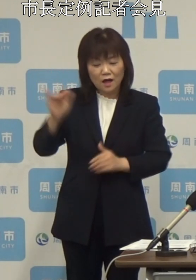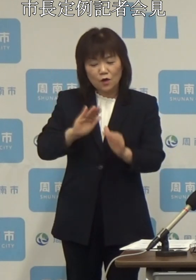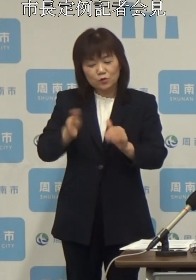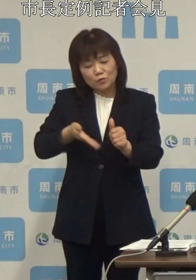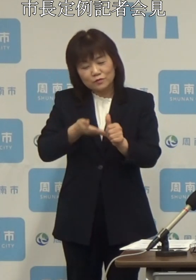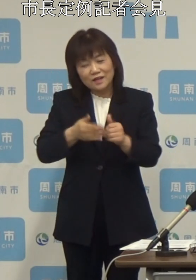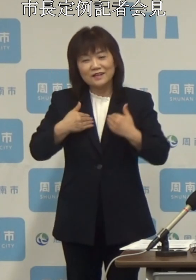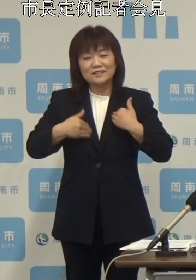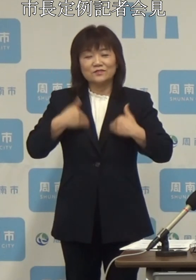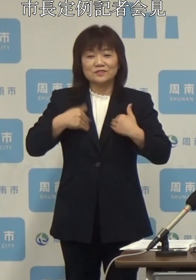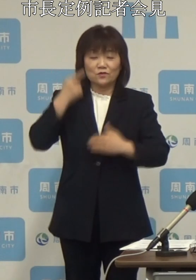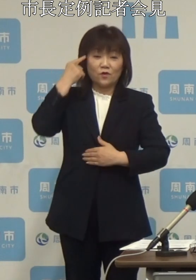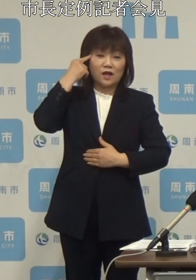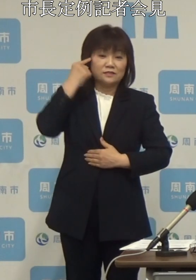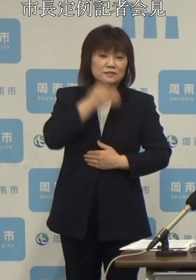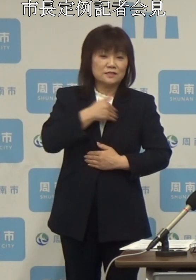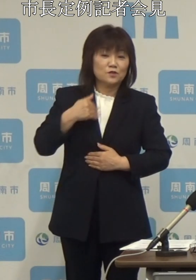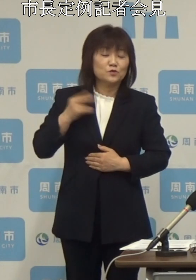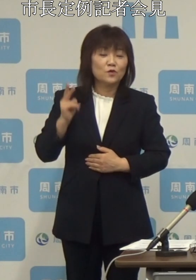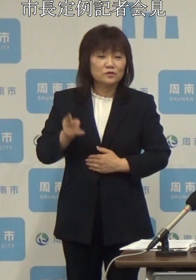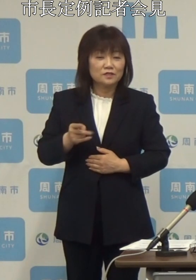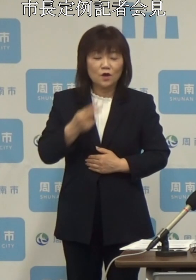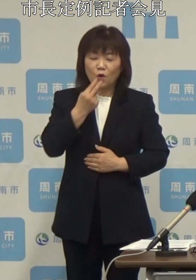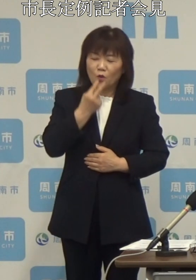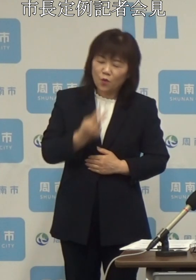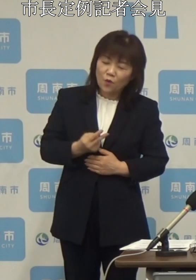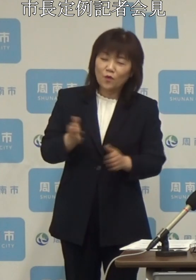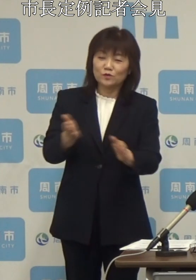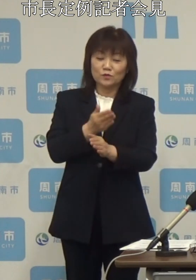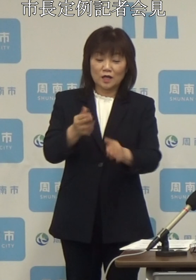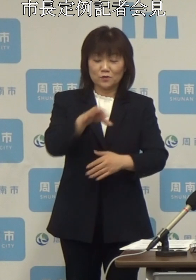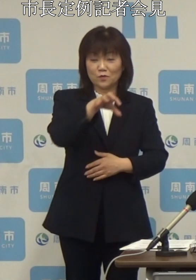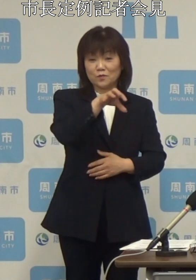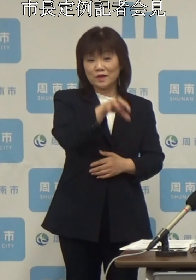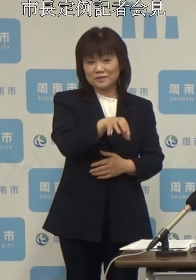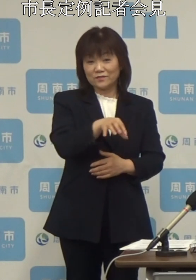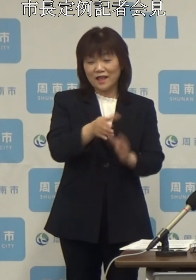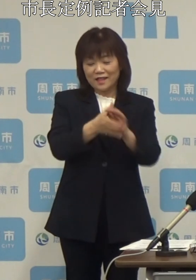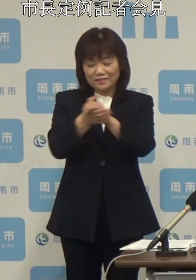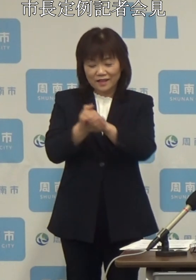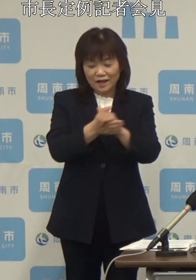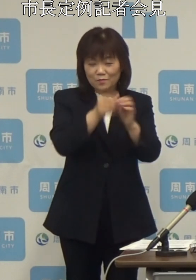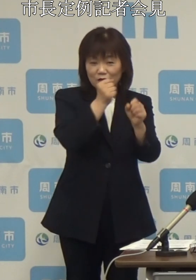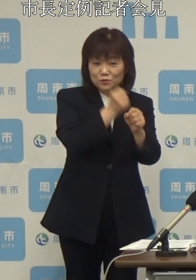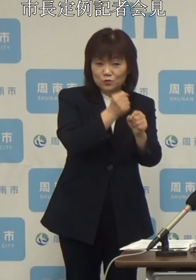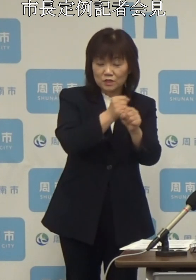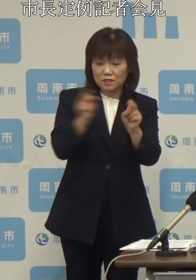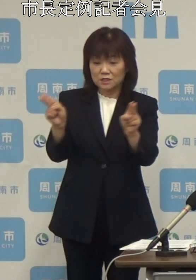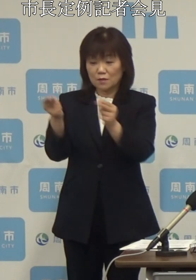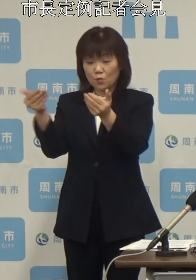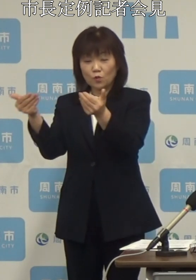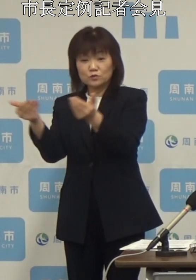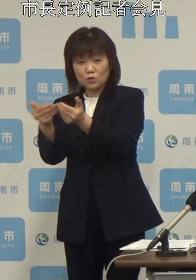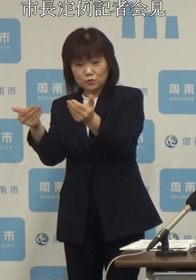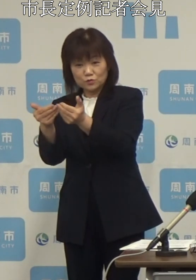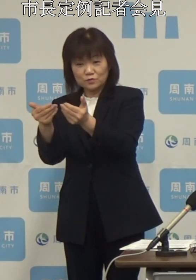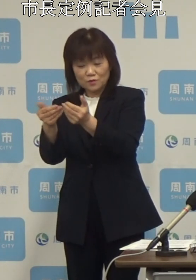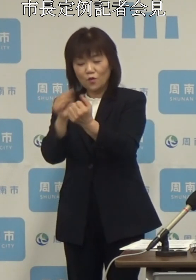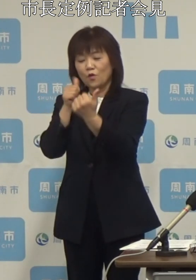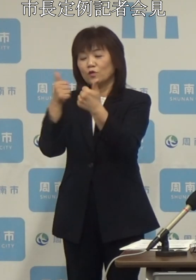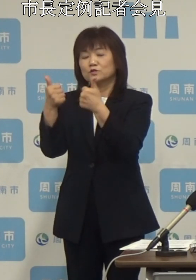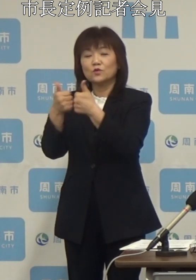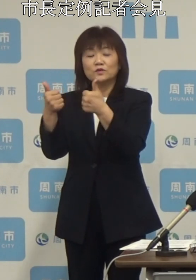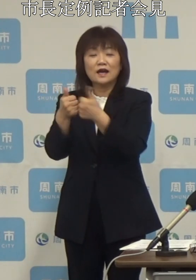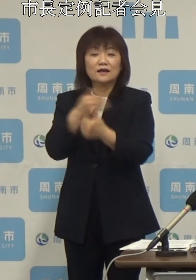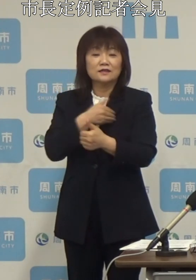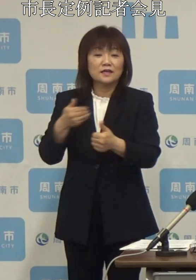の楽しさを感じられるようにリラックスした空間で仲間づくりや専門職員への相談